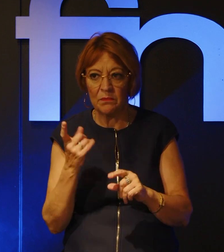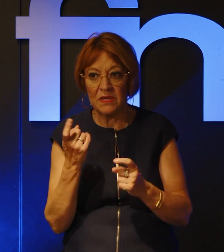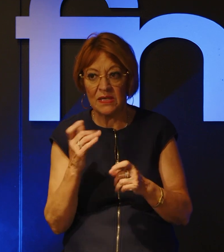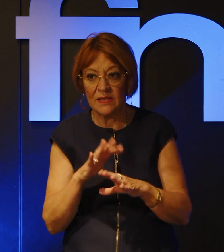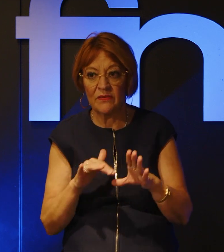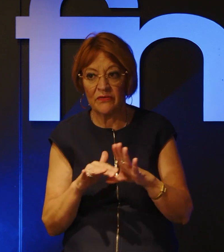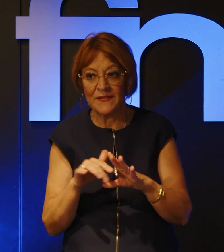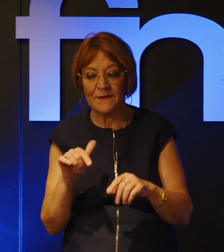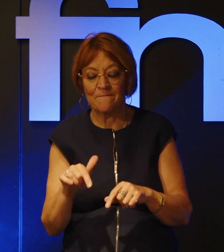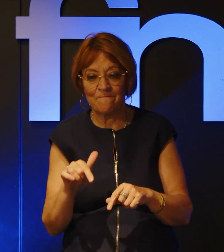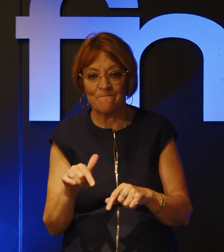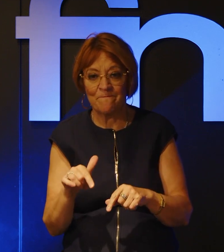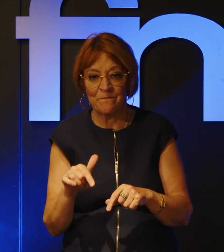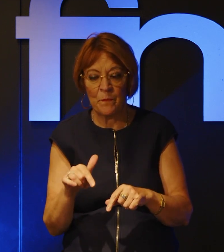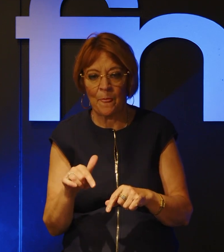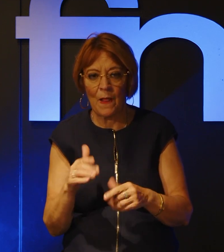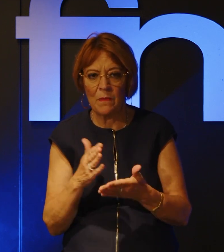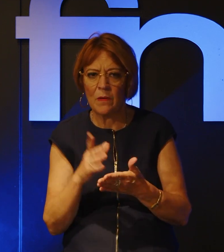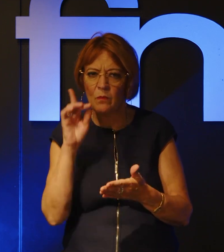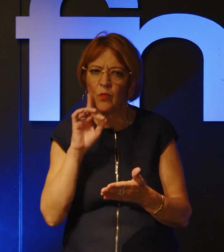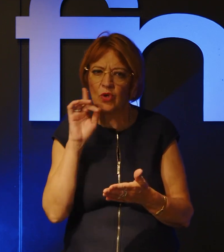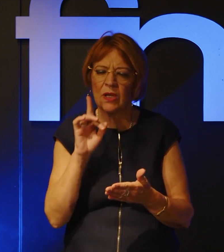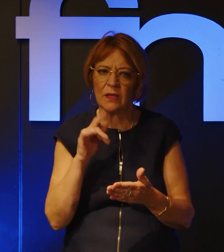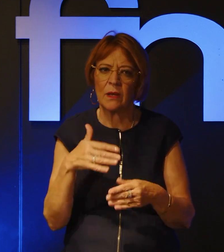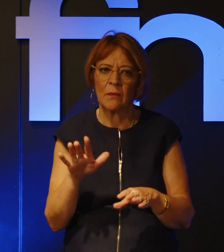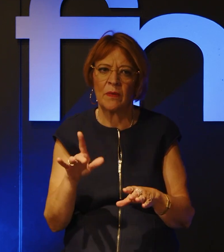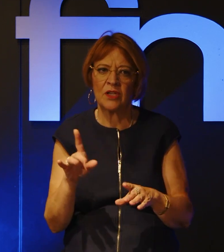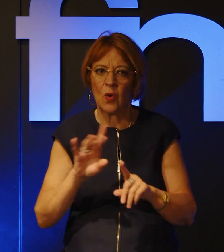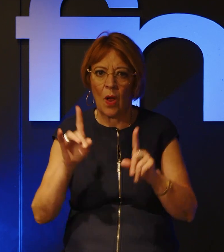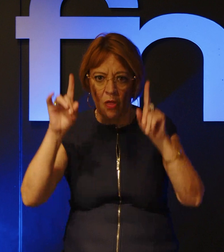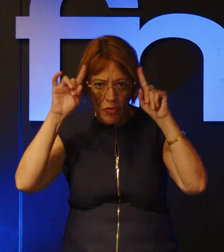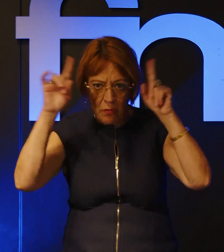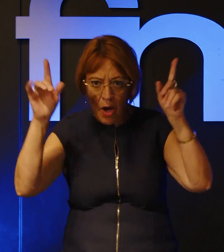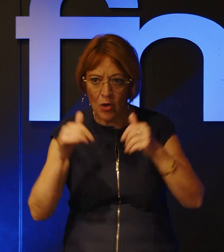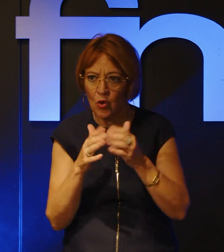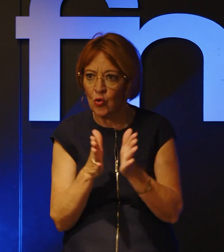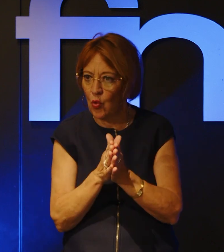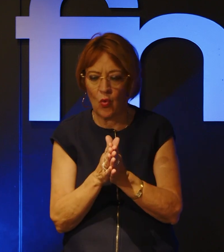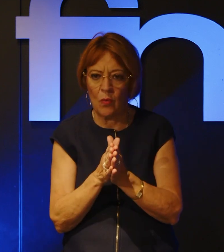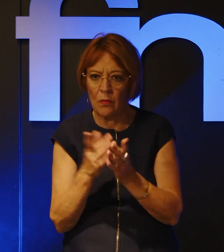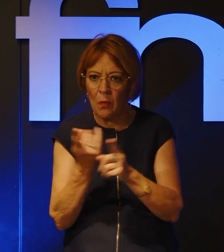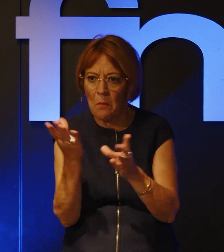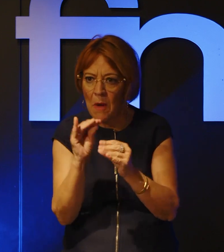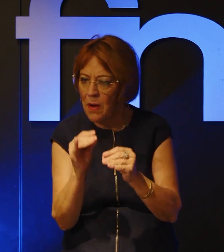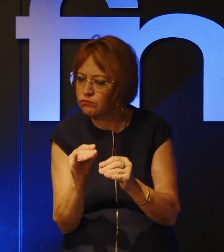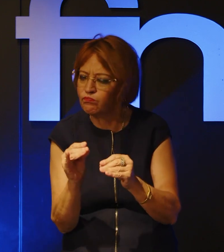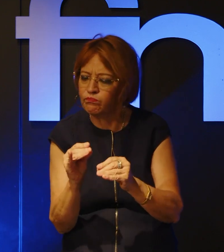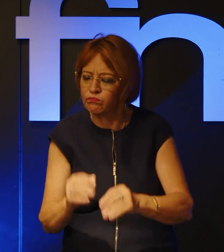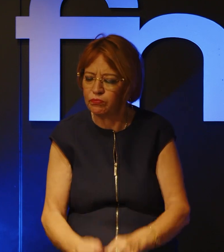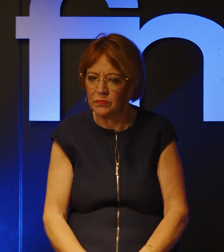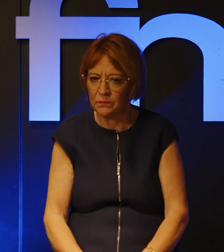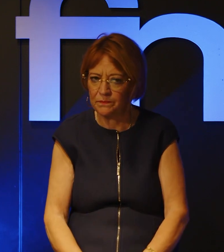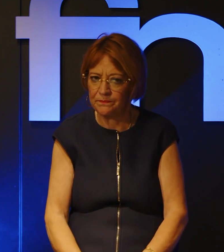este este a parte porque também é importante não é se não temamos a demonizar tudo e mais alguma coisa